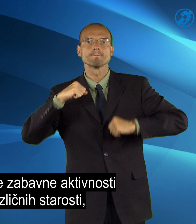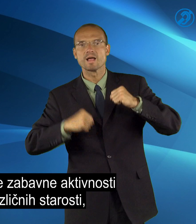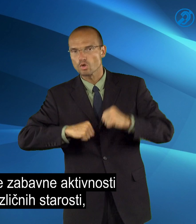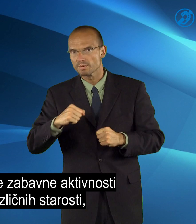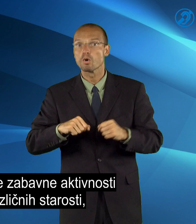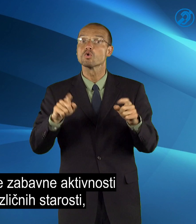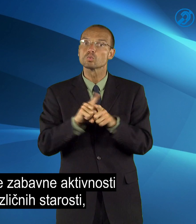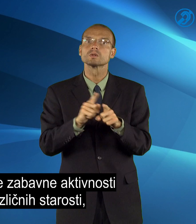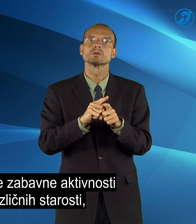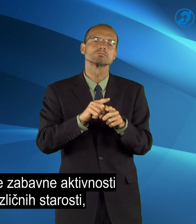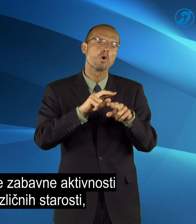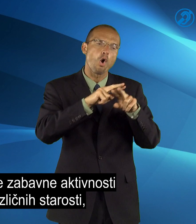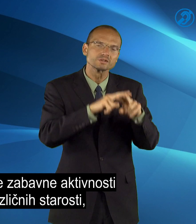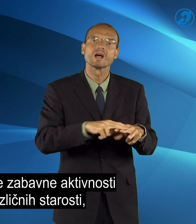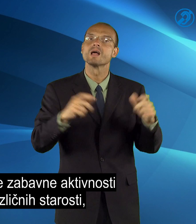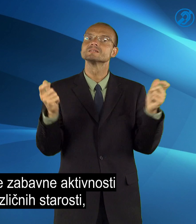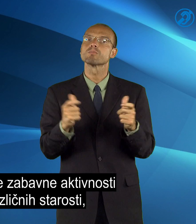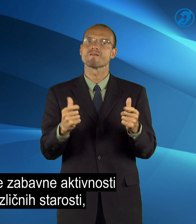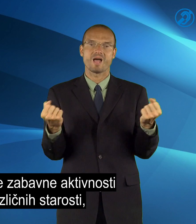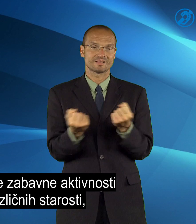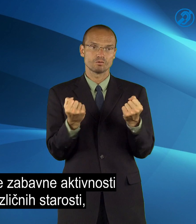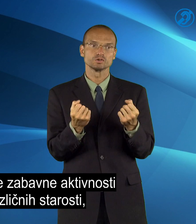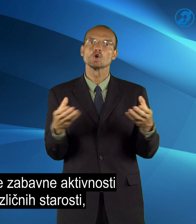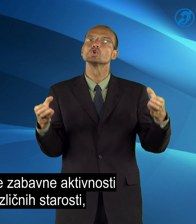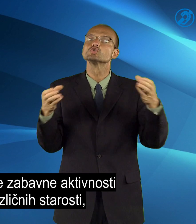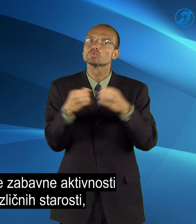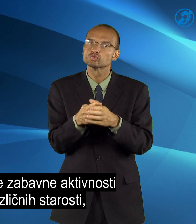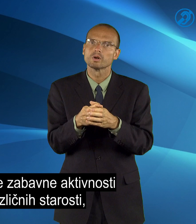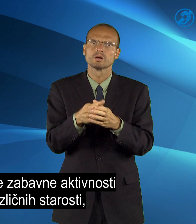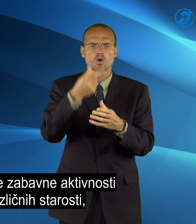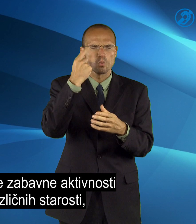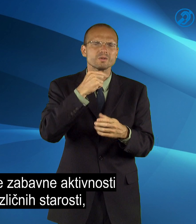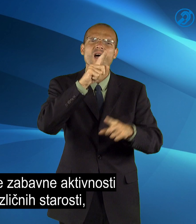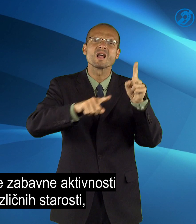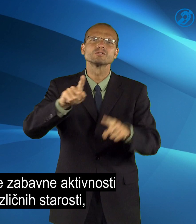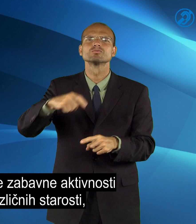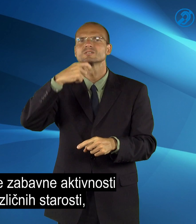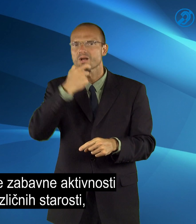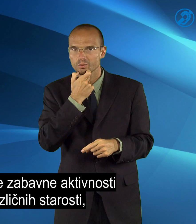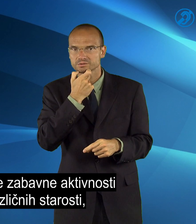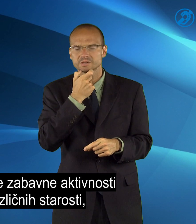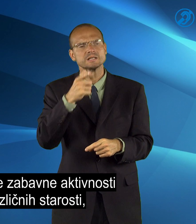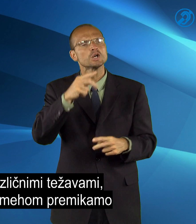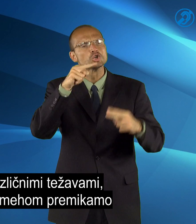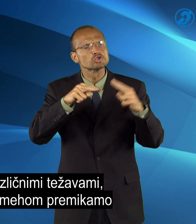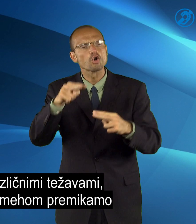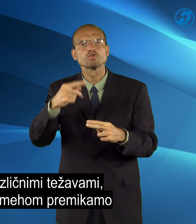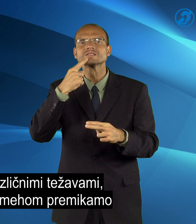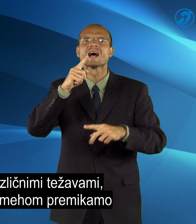zabavne aktivnosti združili ljudi različnih starosti, ki se soočajo z različnimi težavami, ter pokazali, da